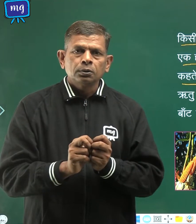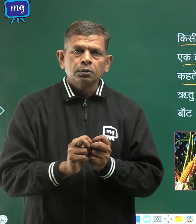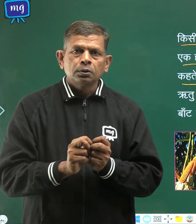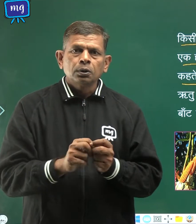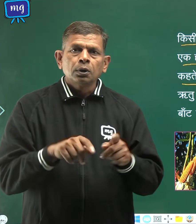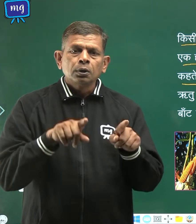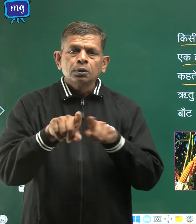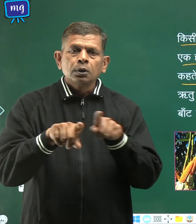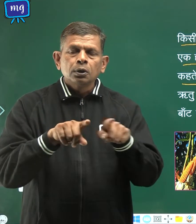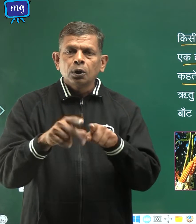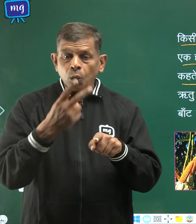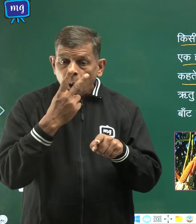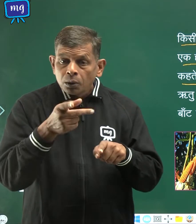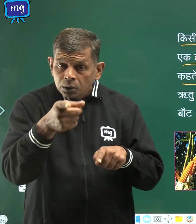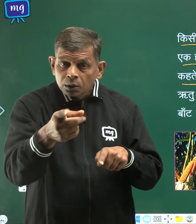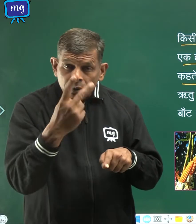जैसे तुम देख रहे हो